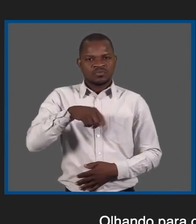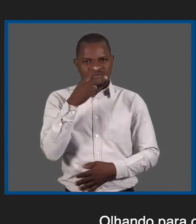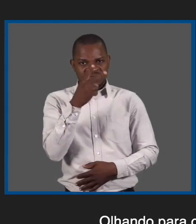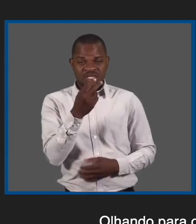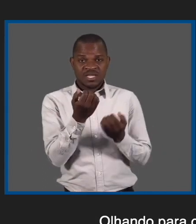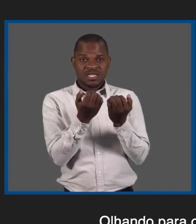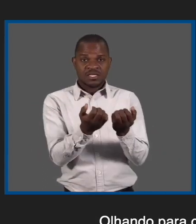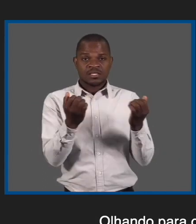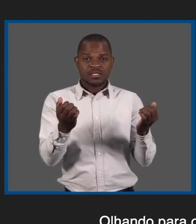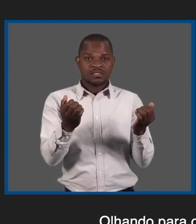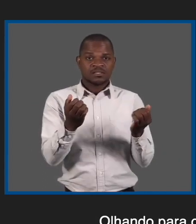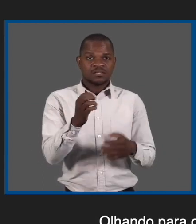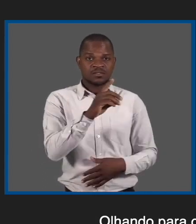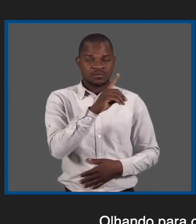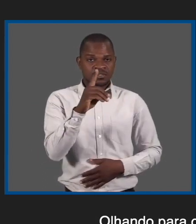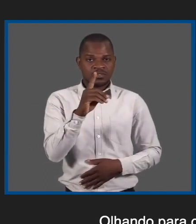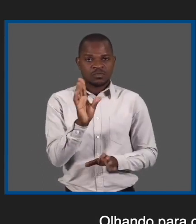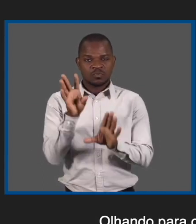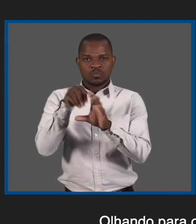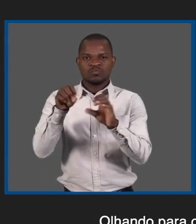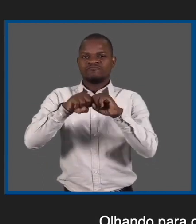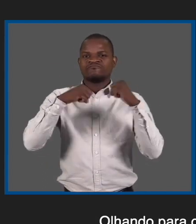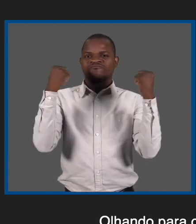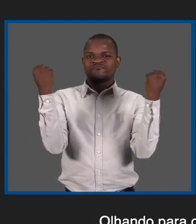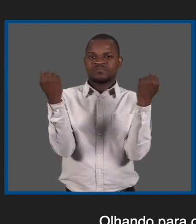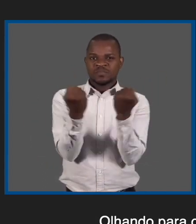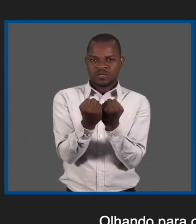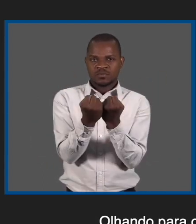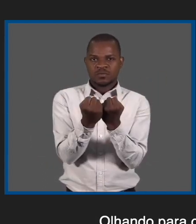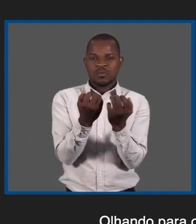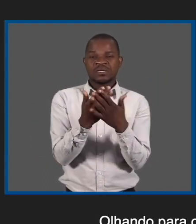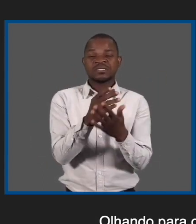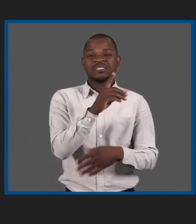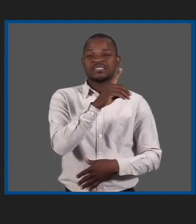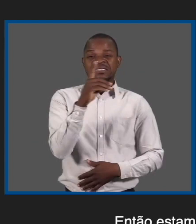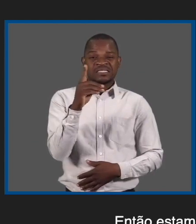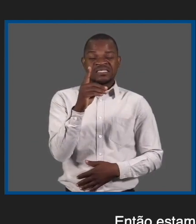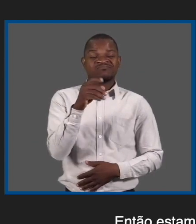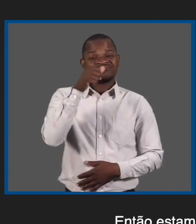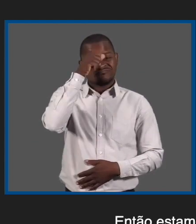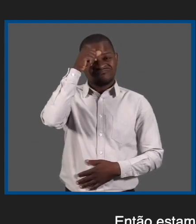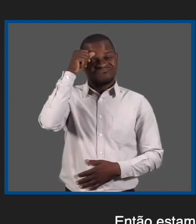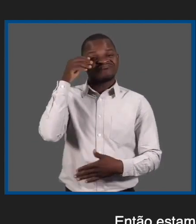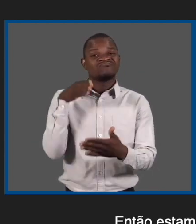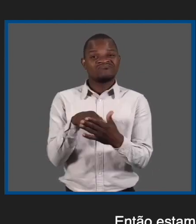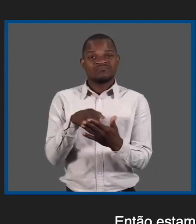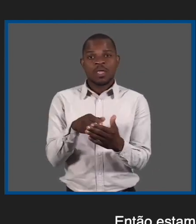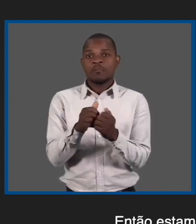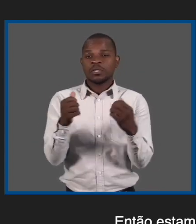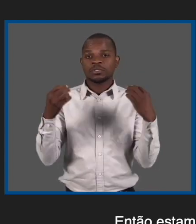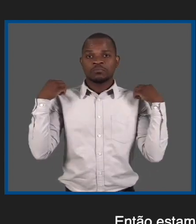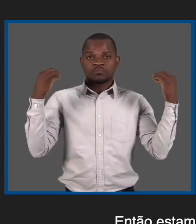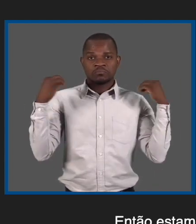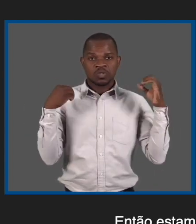olhando para o caso das crianças que nós temos na cooperativa, elas são de deficiências graves. Então, estamos a dizer que, às vezes, uma